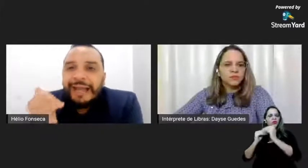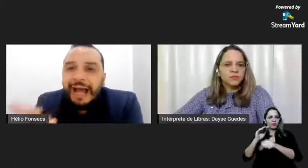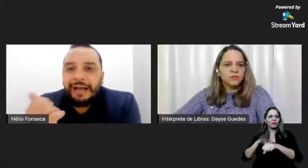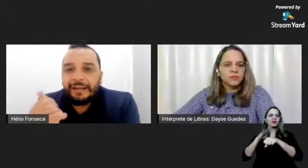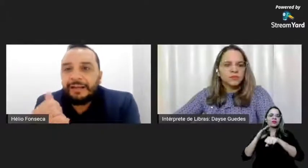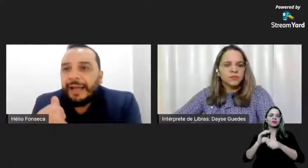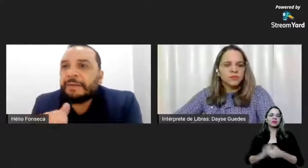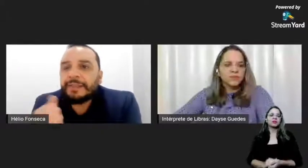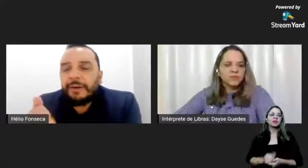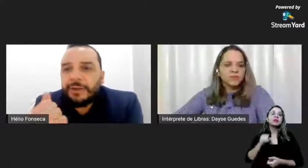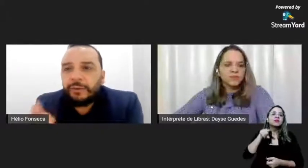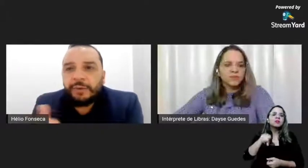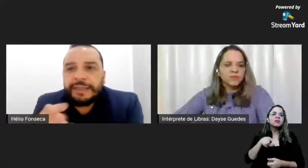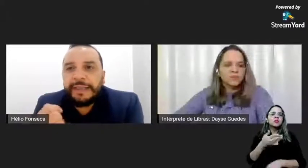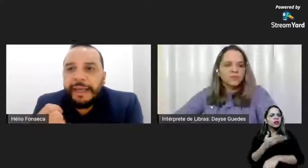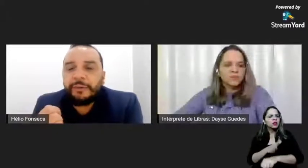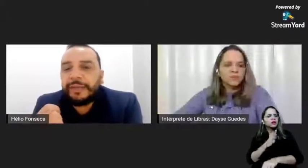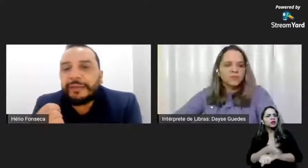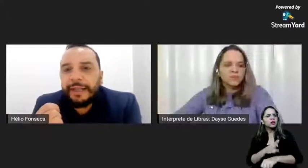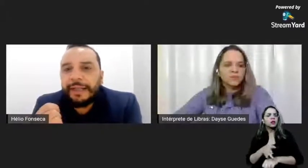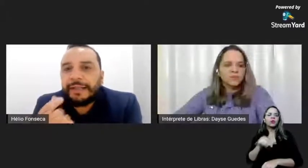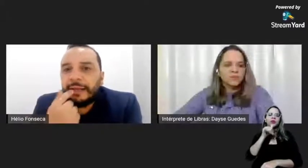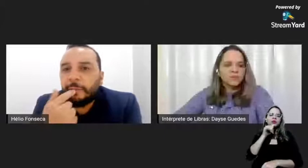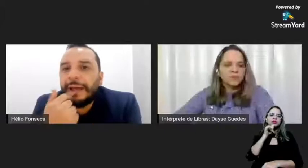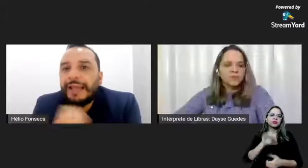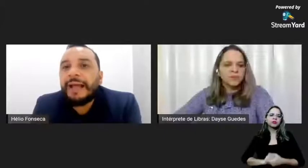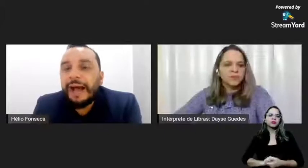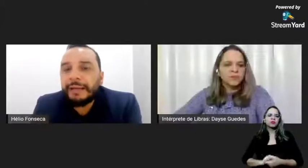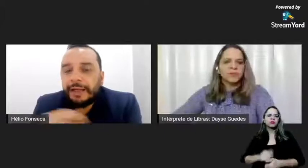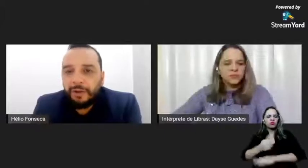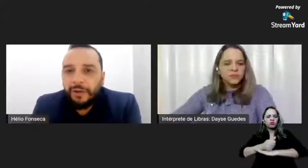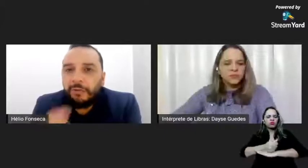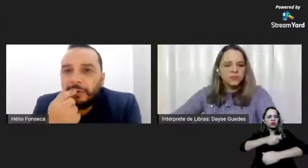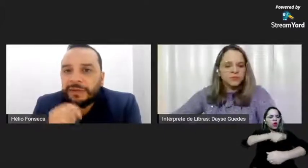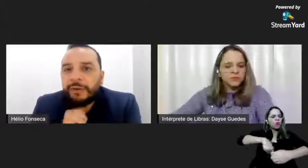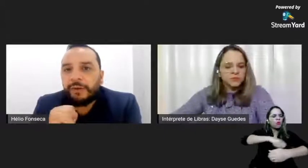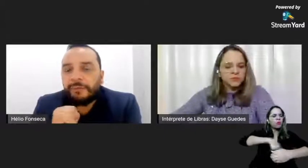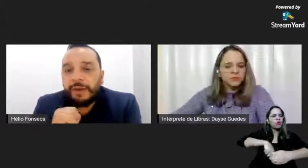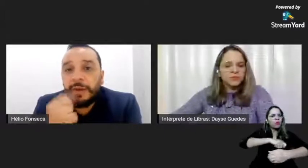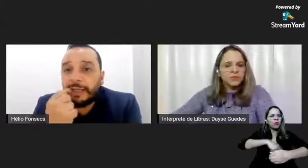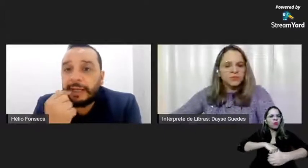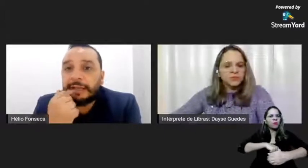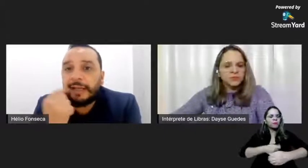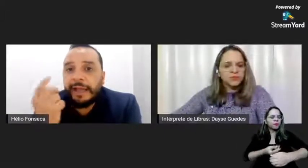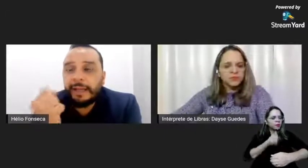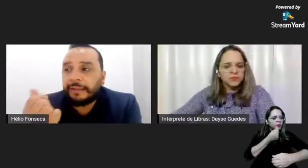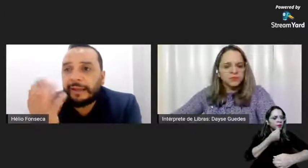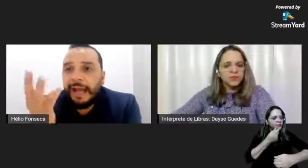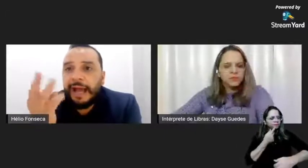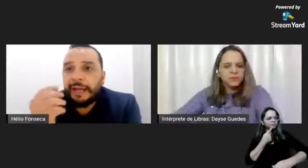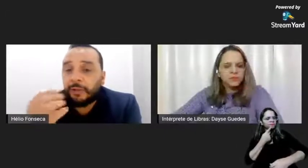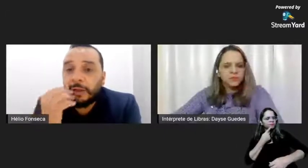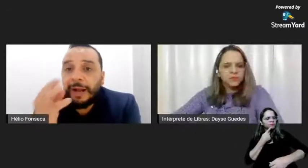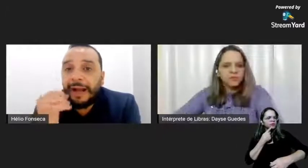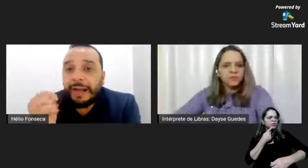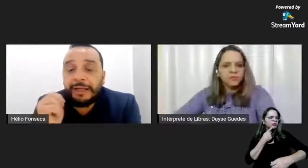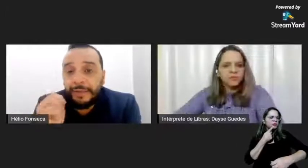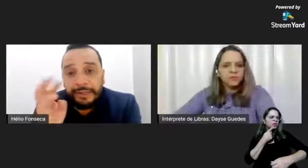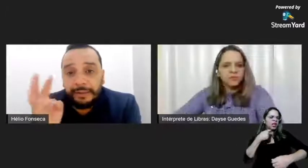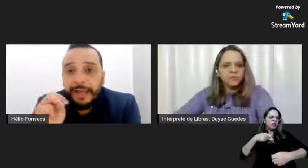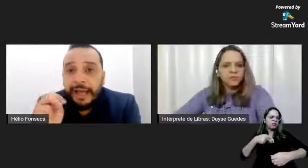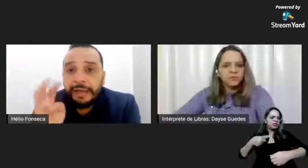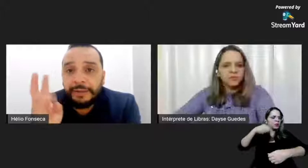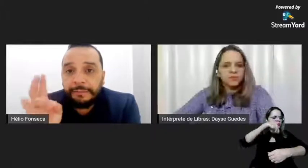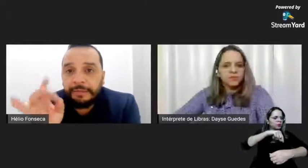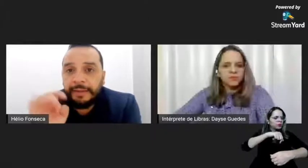você treinar, é a mesma coisa o cozinheiro que treina o paladar, que ele coloca alguma coisa na boca e fala, olha, aqui tem alho, ele coloca uma carne,